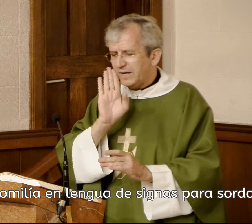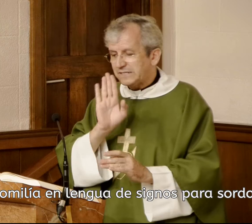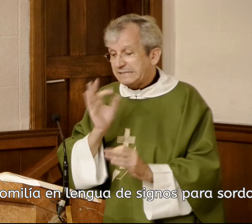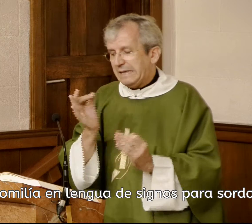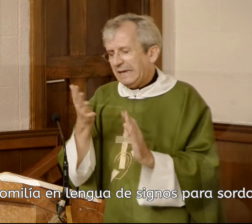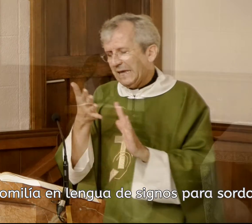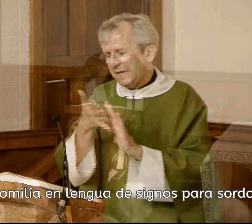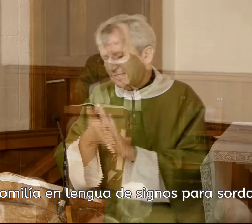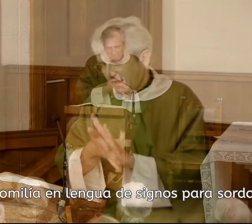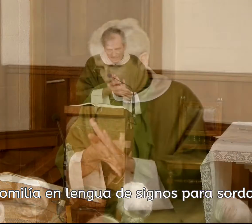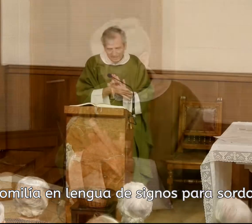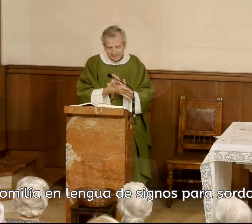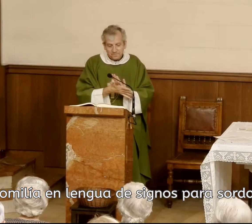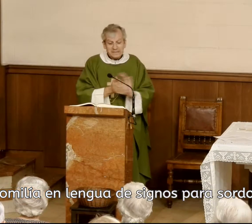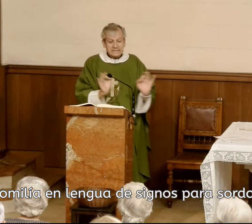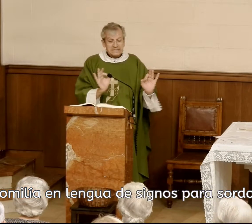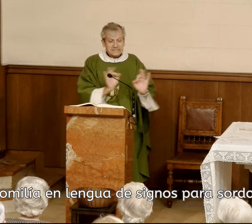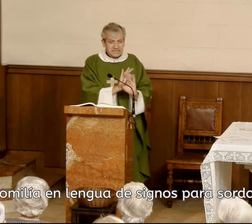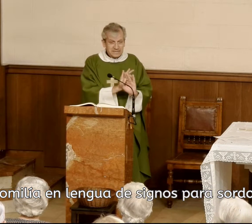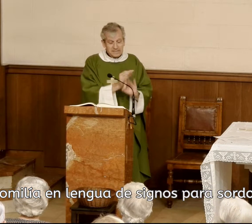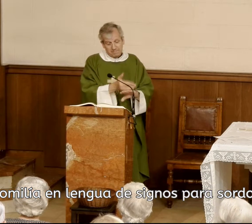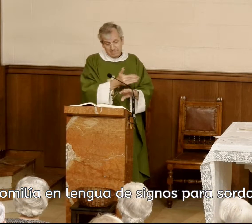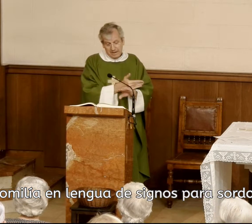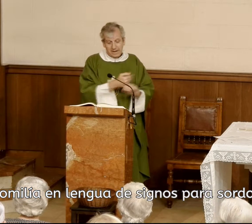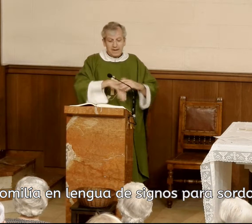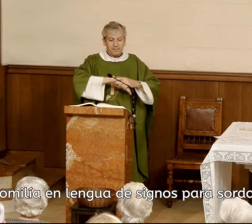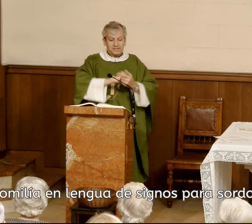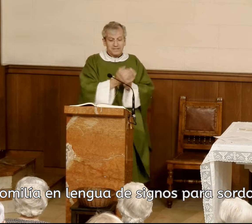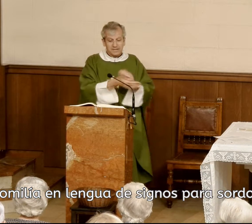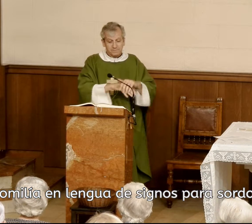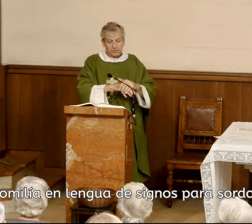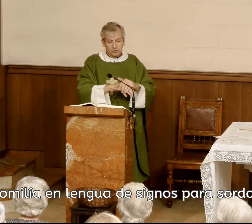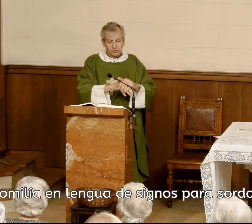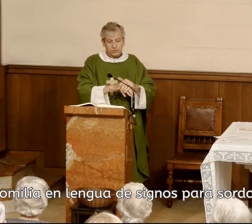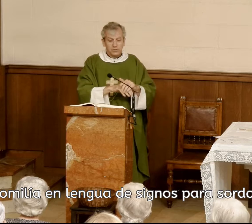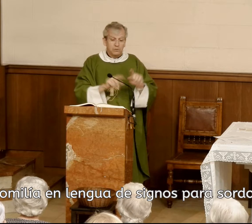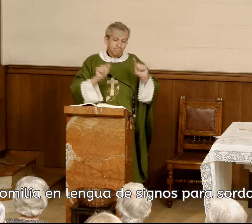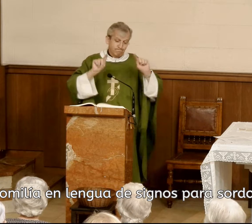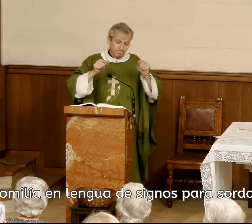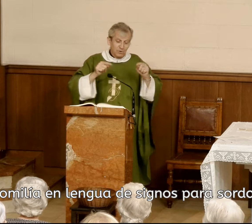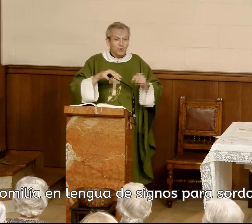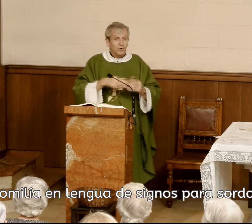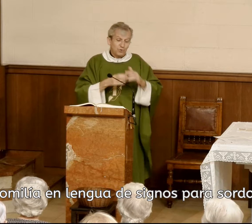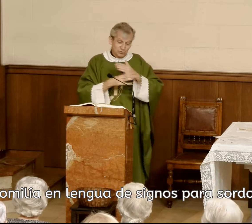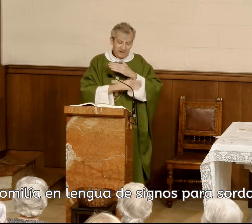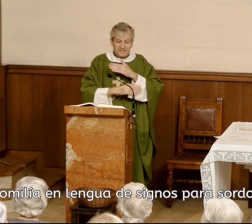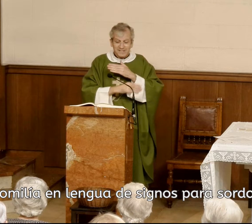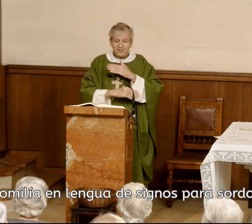impuras, es decir, sin lavarse las manos. Los